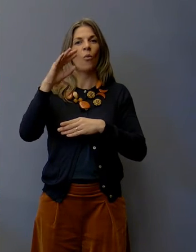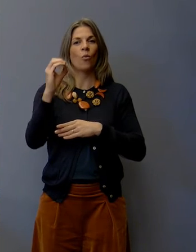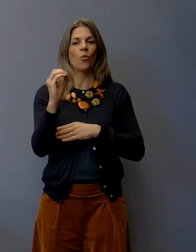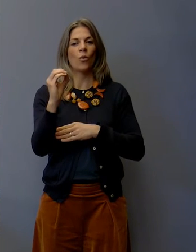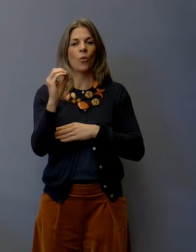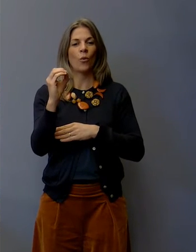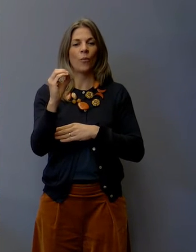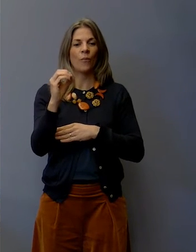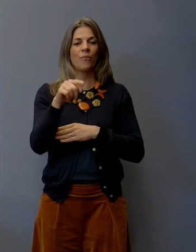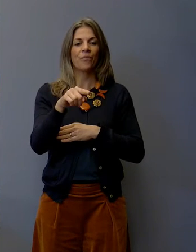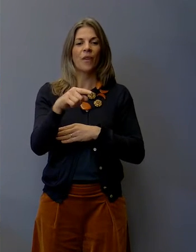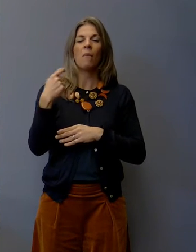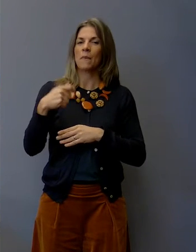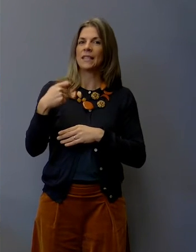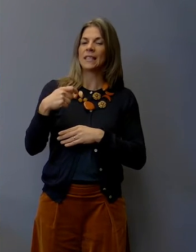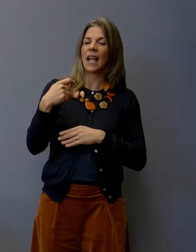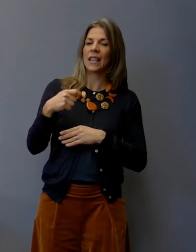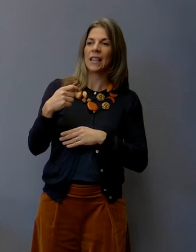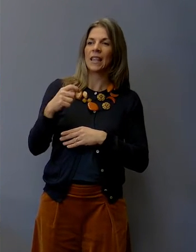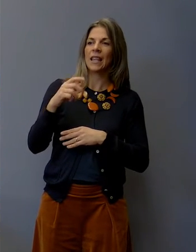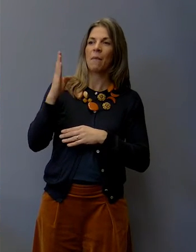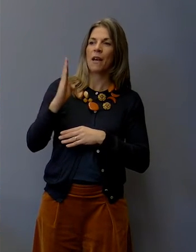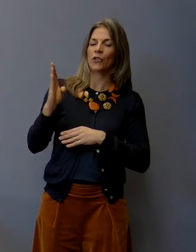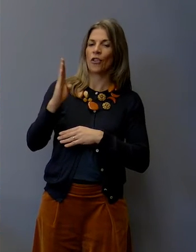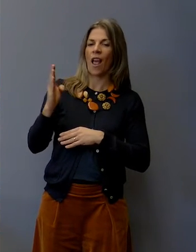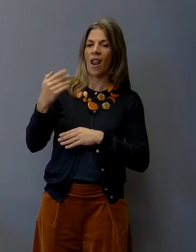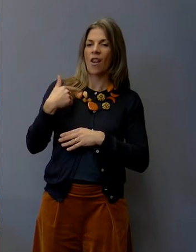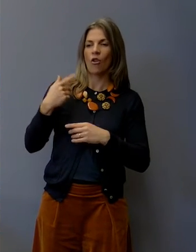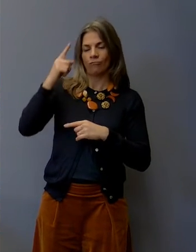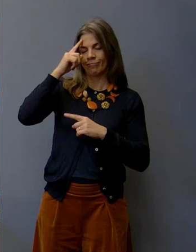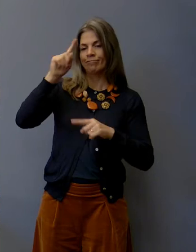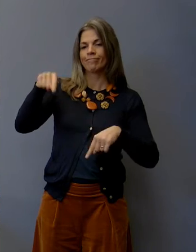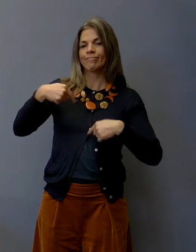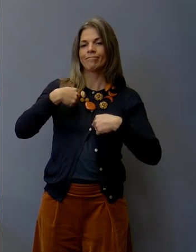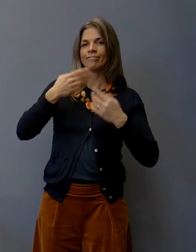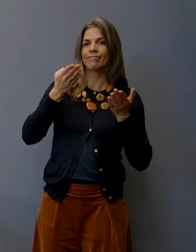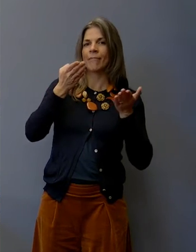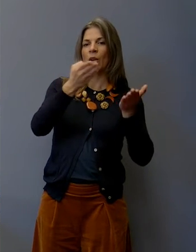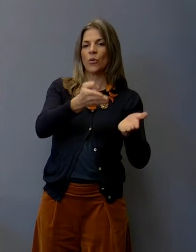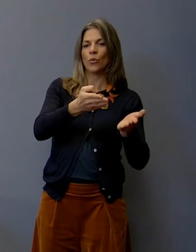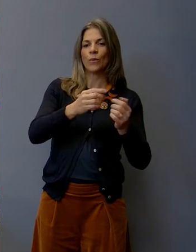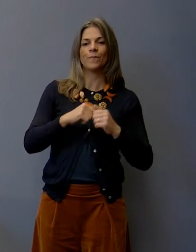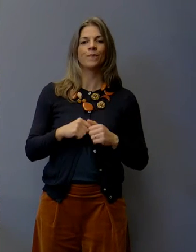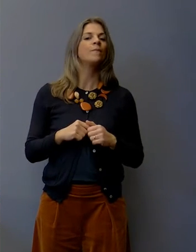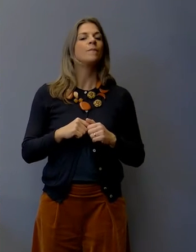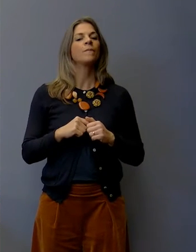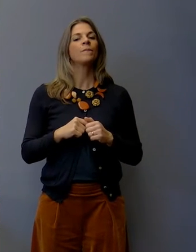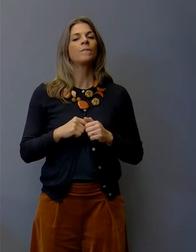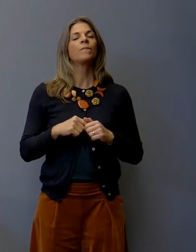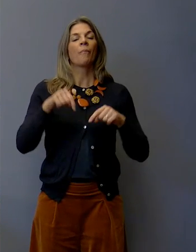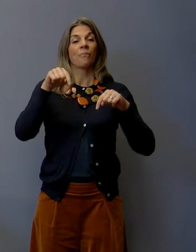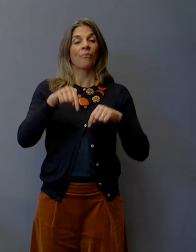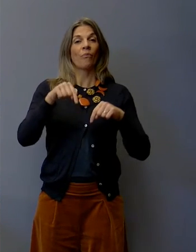grazie grazie va bene va bene per farlo grazie grazie allora che si pongono in votazione degli emendamenti